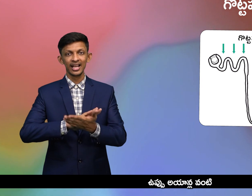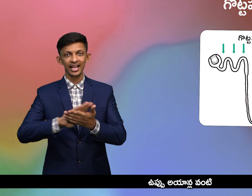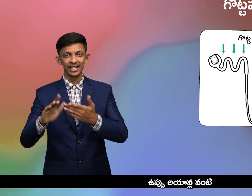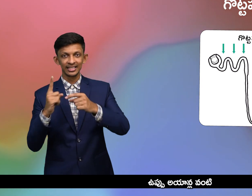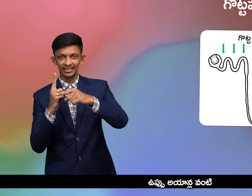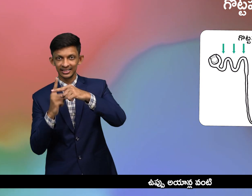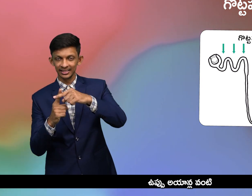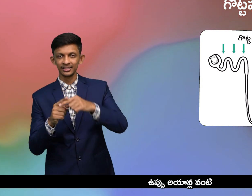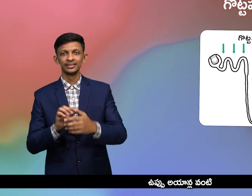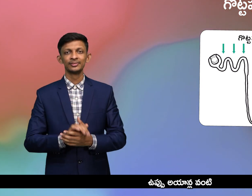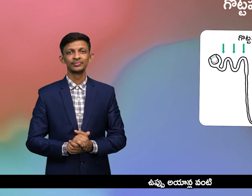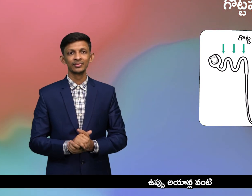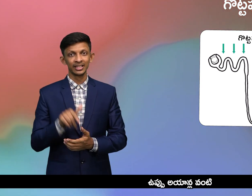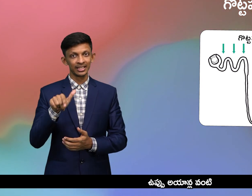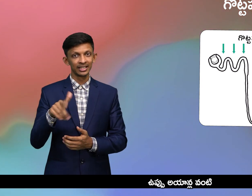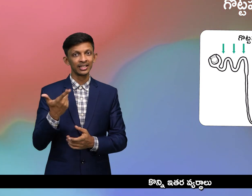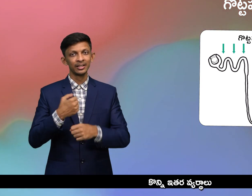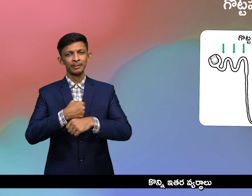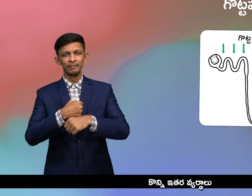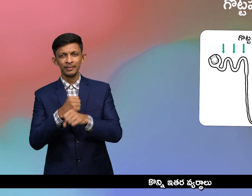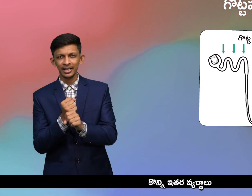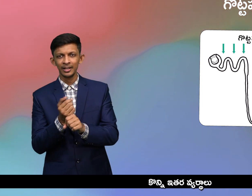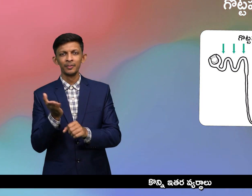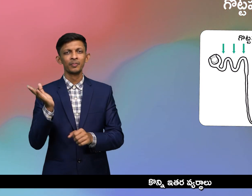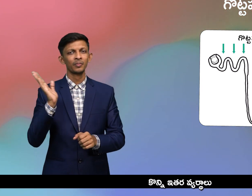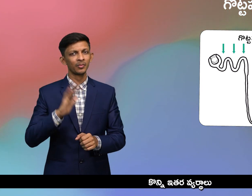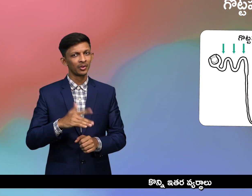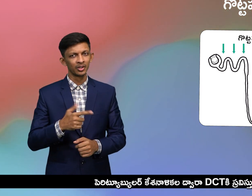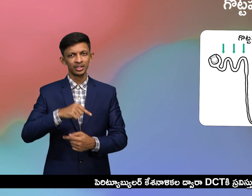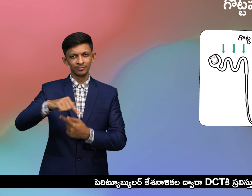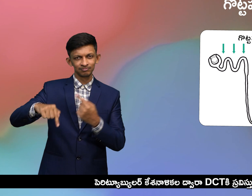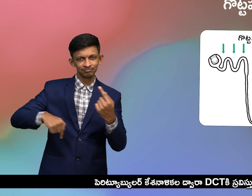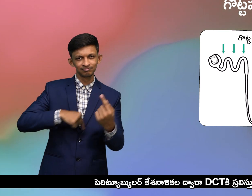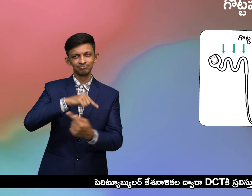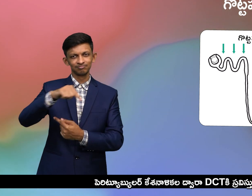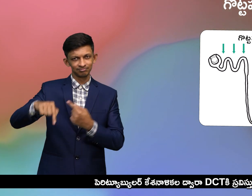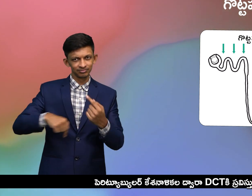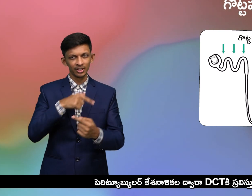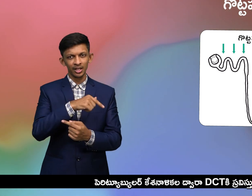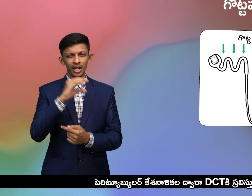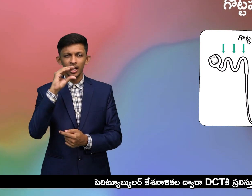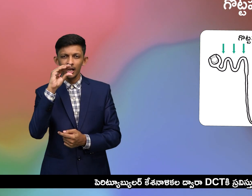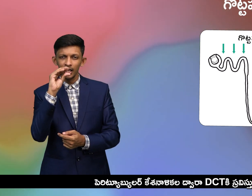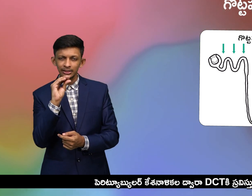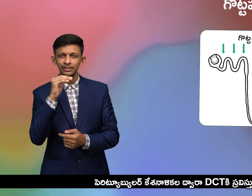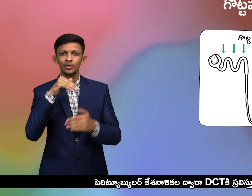ఉప్పు అయాన్ల వంటి కొన్ని ఇతర వ్యర్థాలు పెరిట్యూబ్యులర్ కేశనాళికల ద్వారా